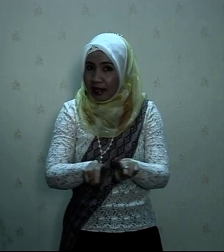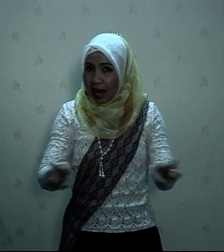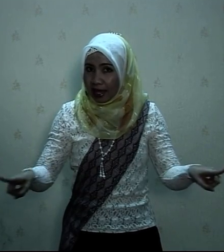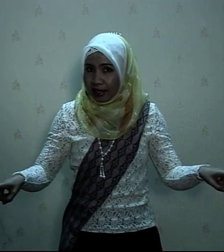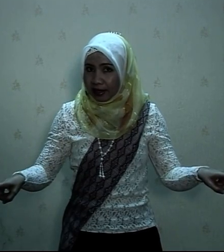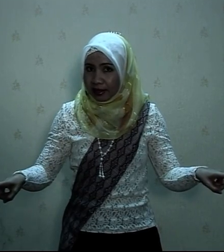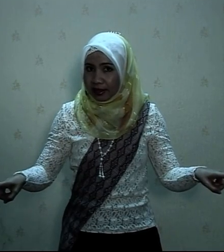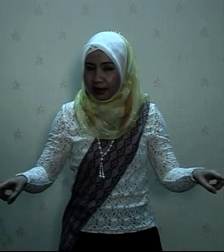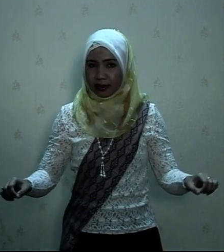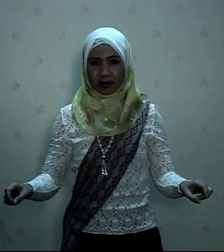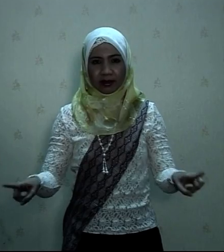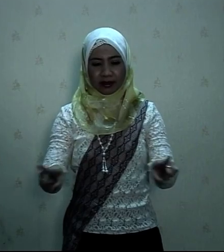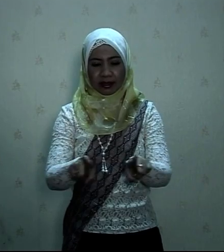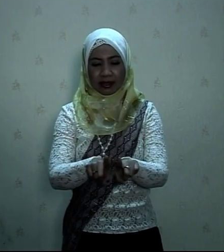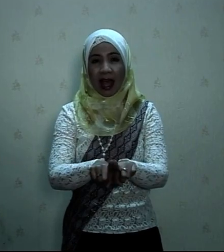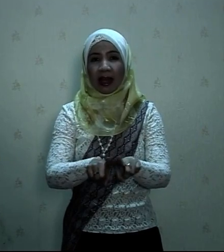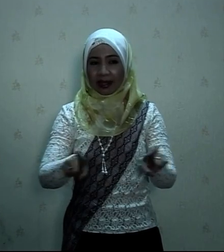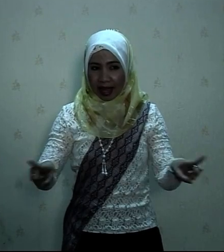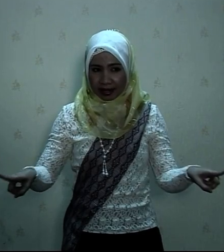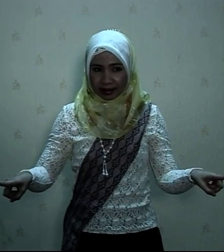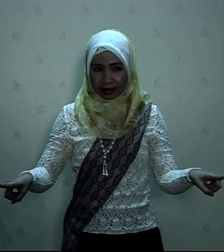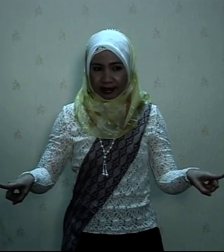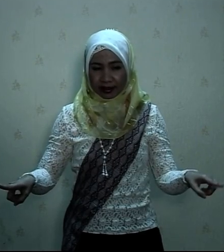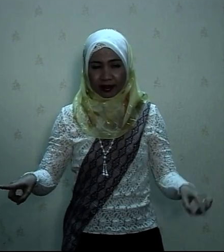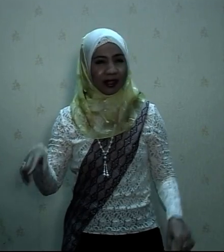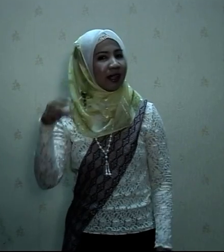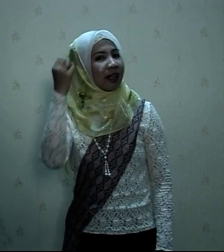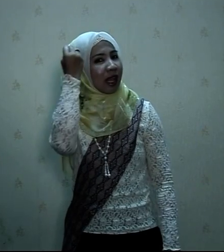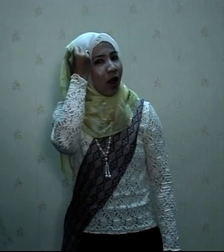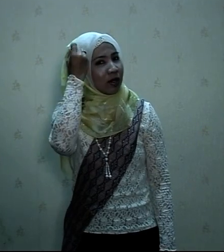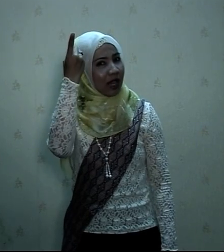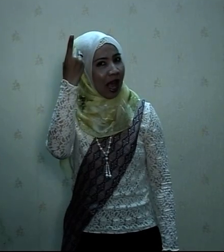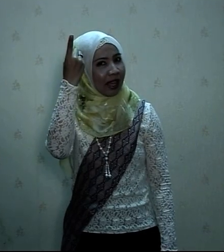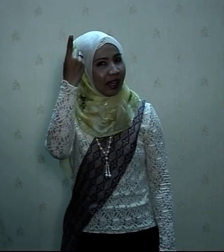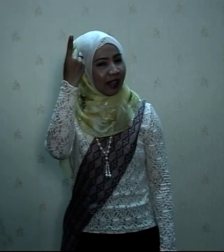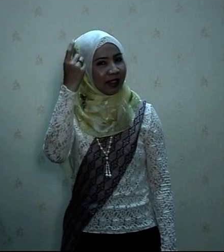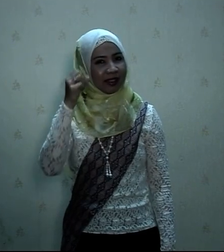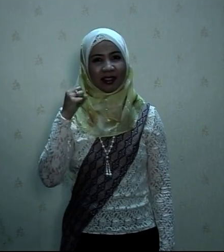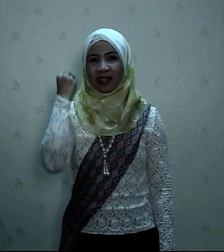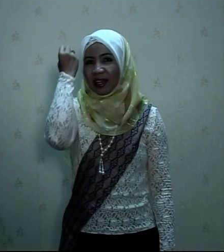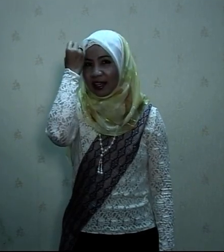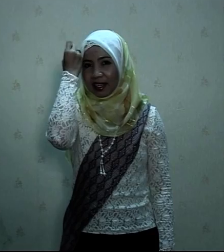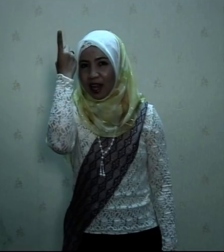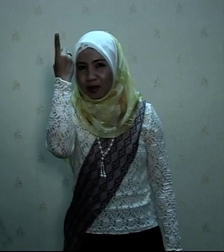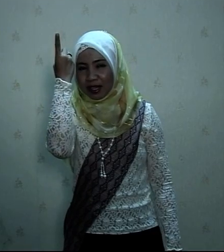กันต่างกันเข้าใจเข้า